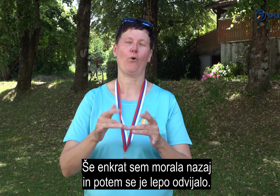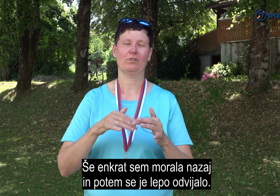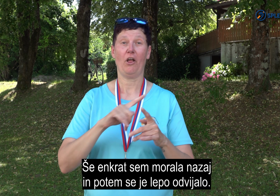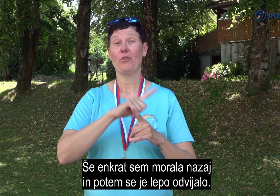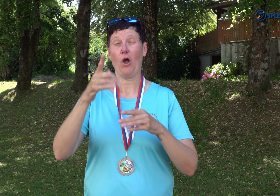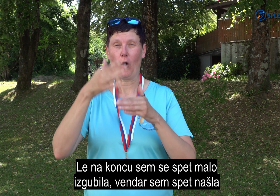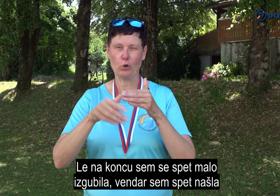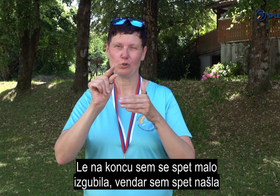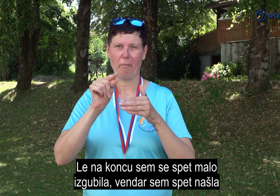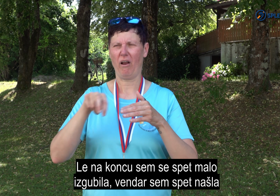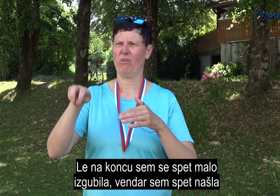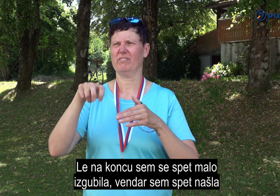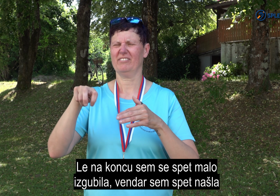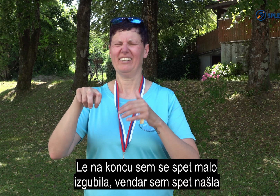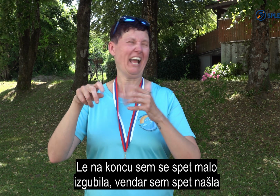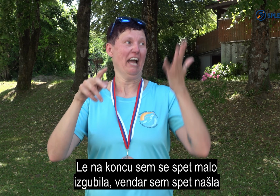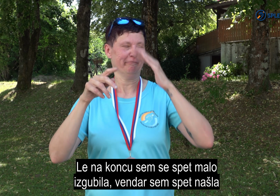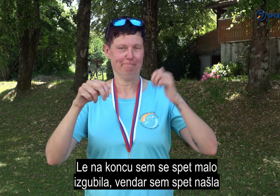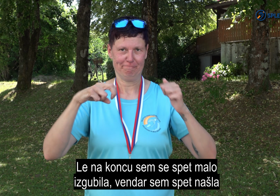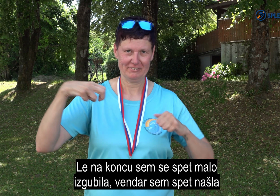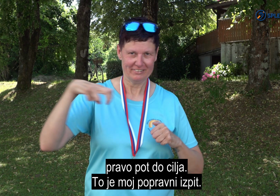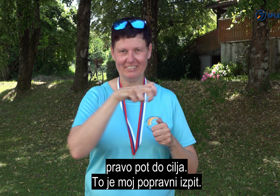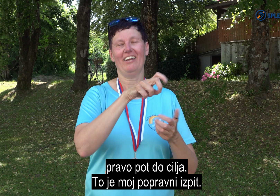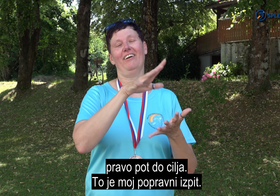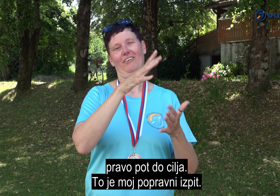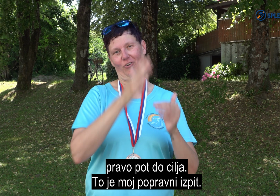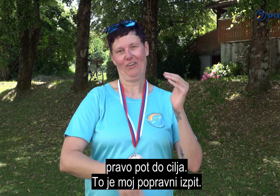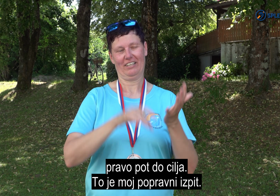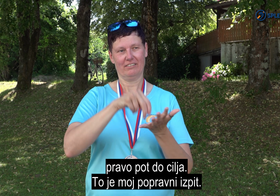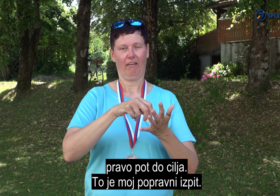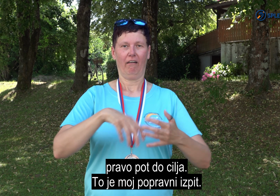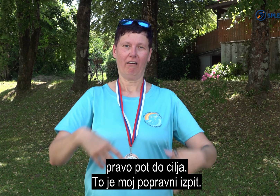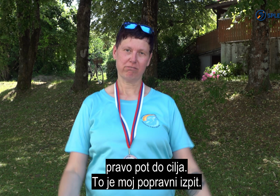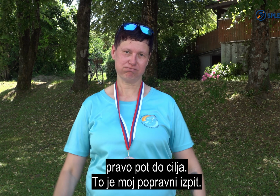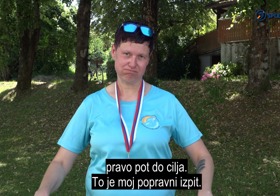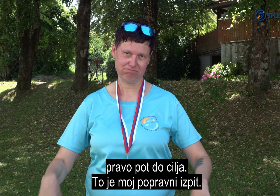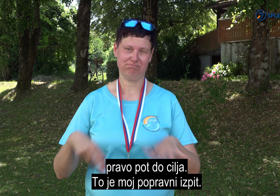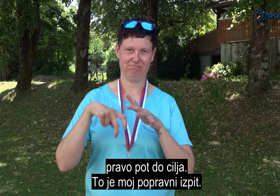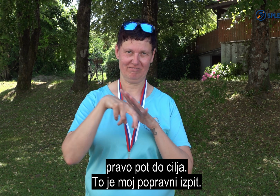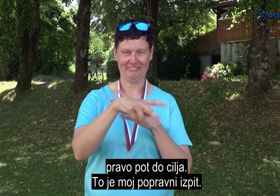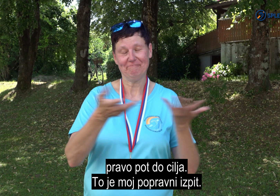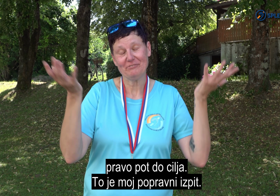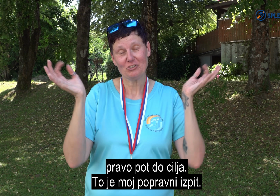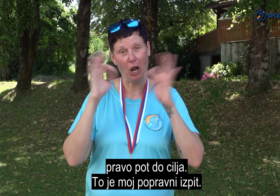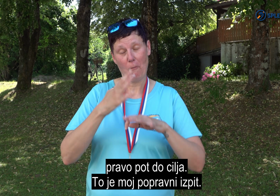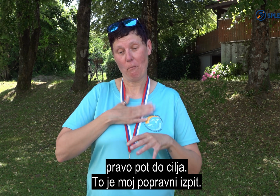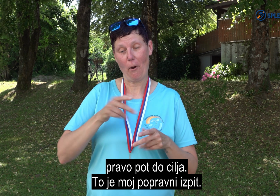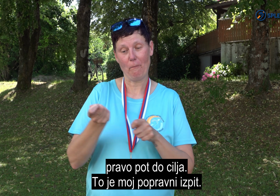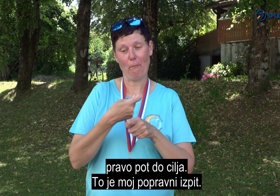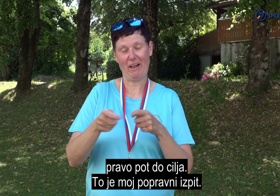odvijalo. Le na koncu sem se spet malo izgubila, vendar sem spet našla pravo pot do cilja. To je moj popravni